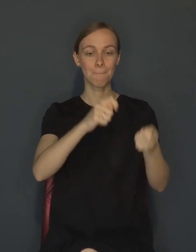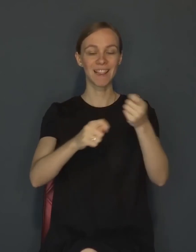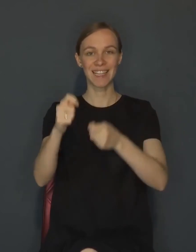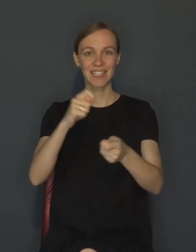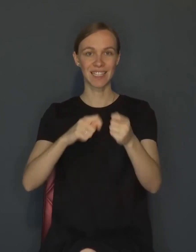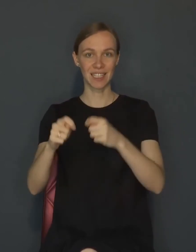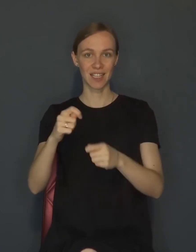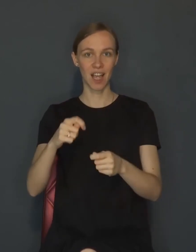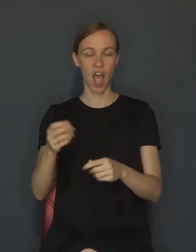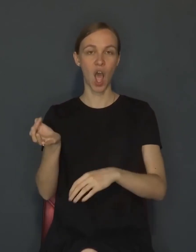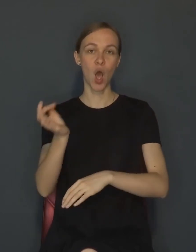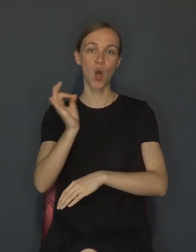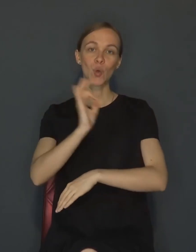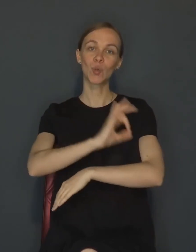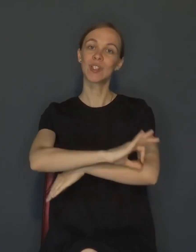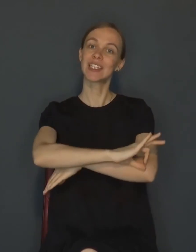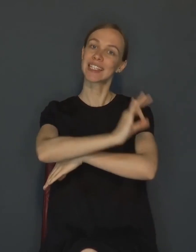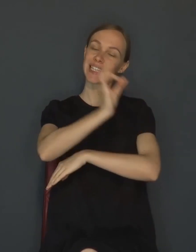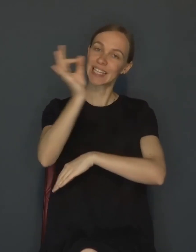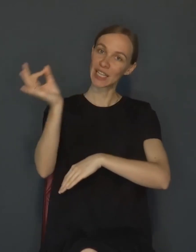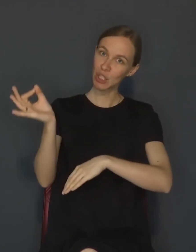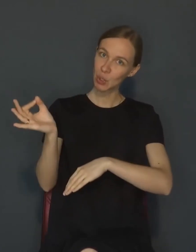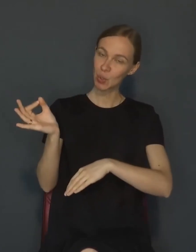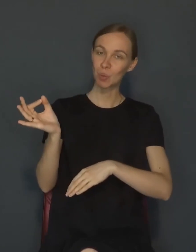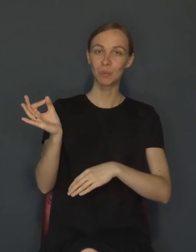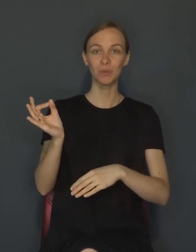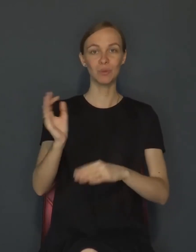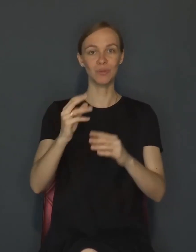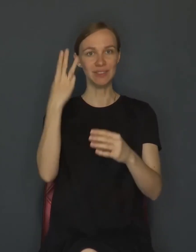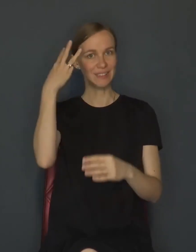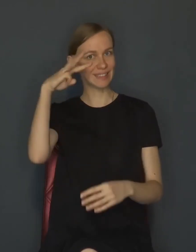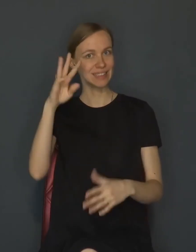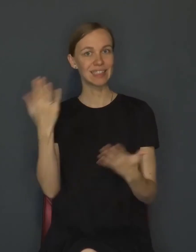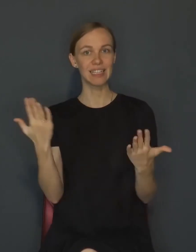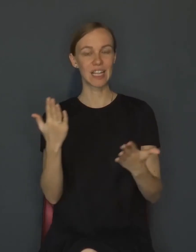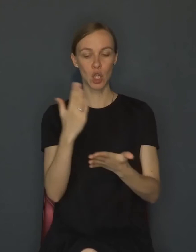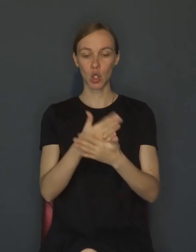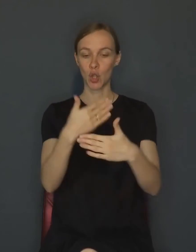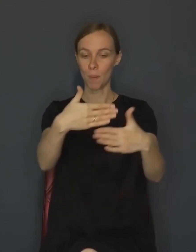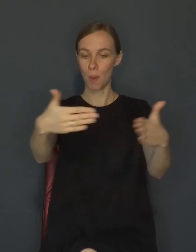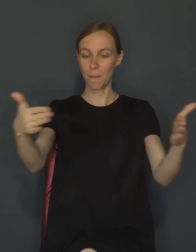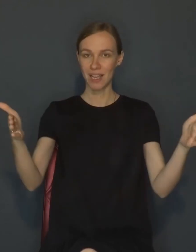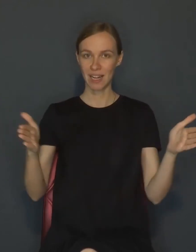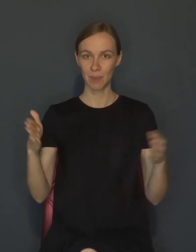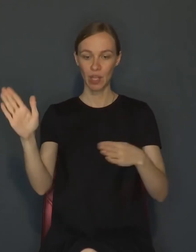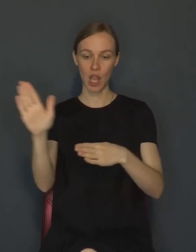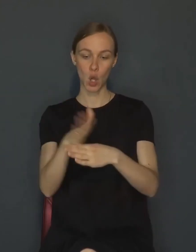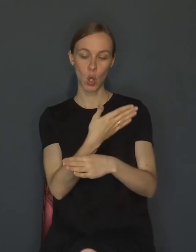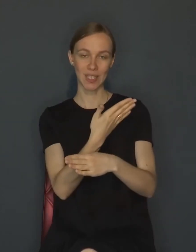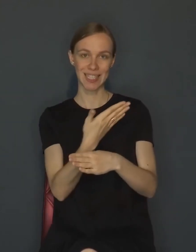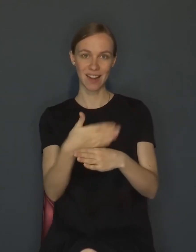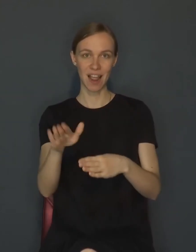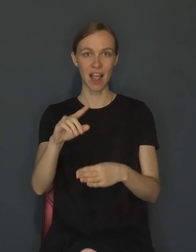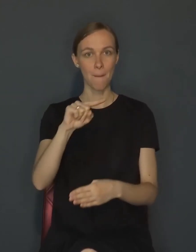який розташований по периметру та розділяє перший і другий поверх